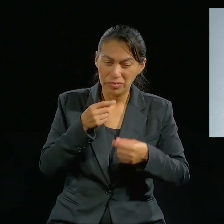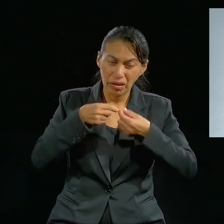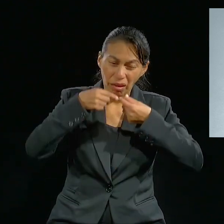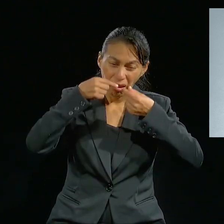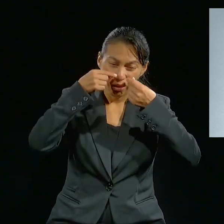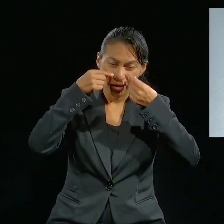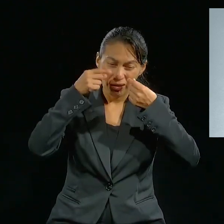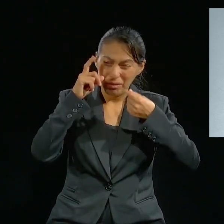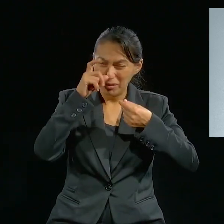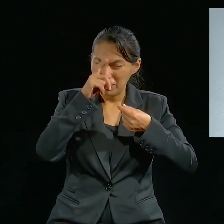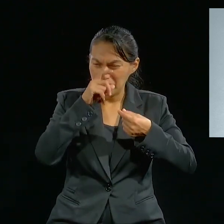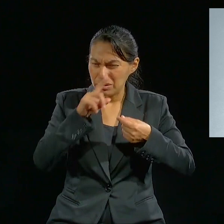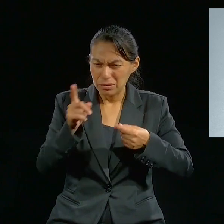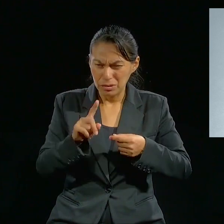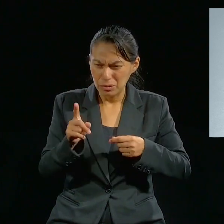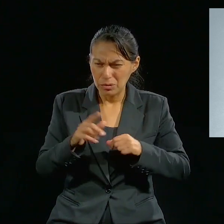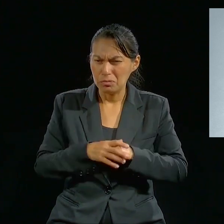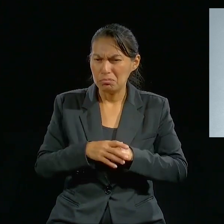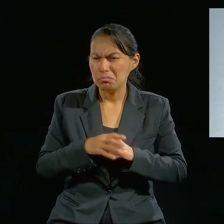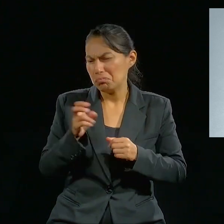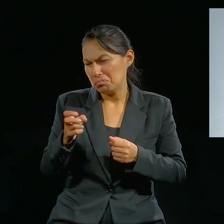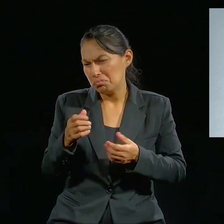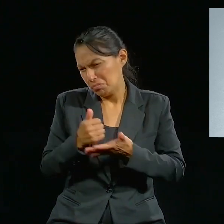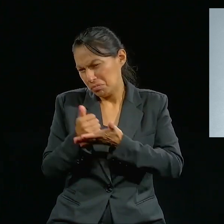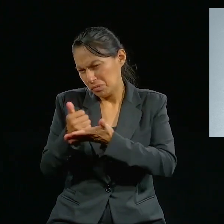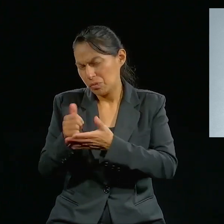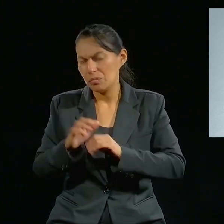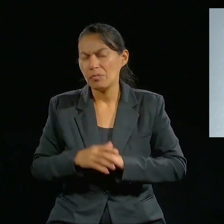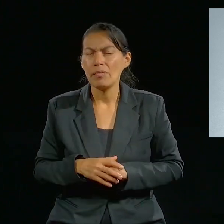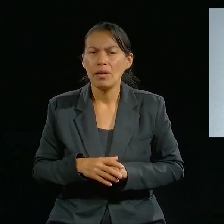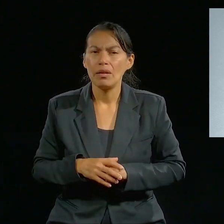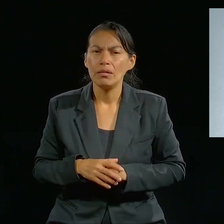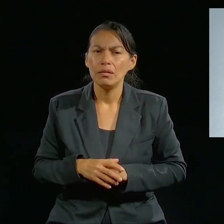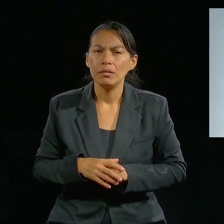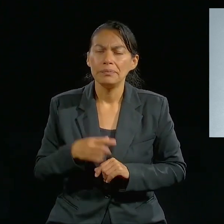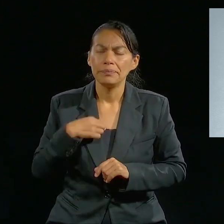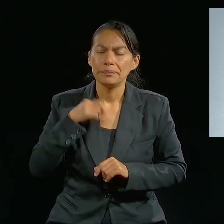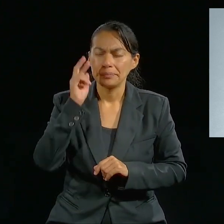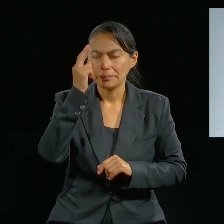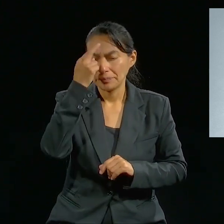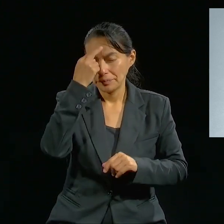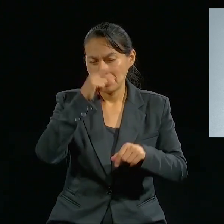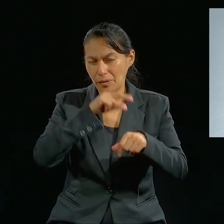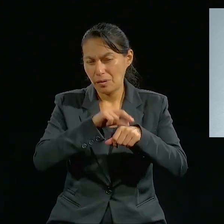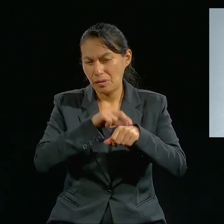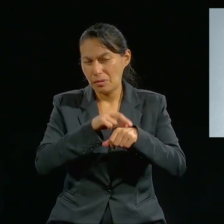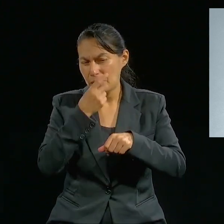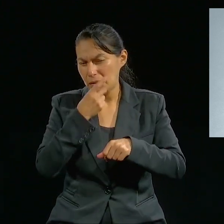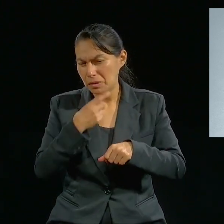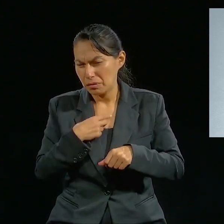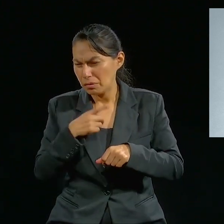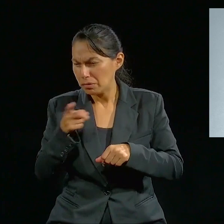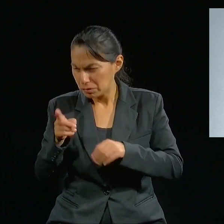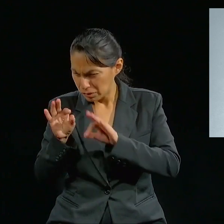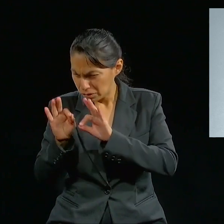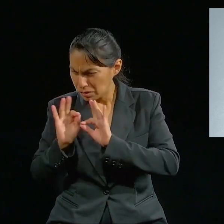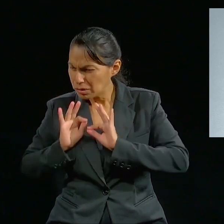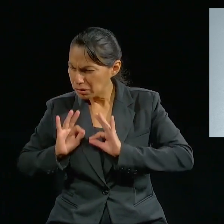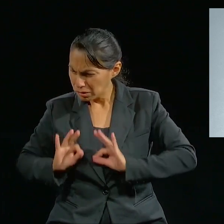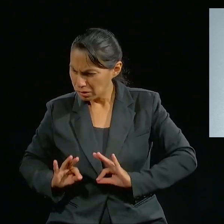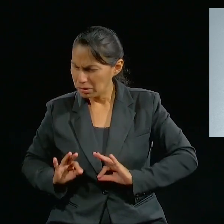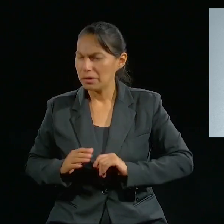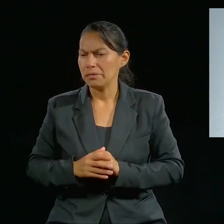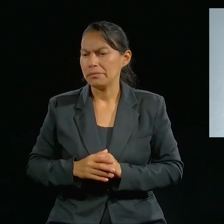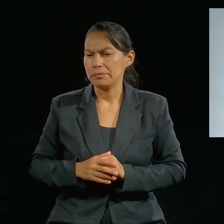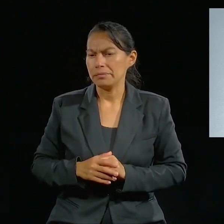que vaya a complicarse tienes como muchos favores en desventaja y recuerdo que el médico me dijo mira tranquila